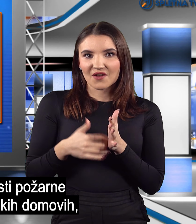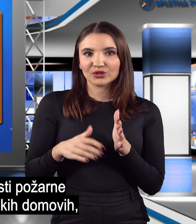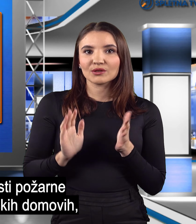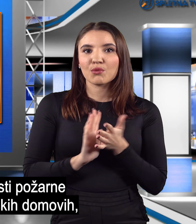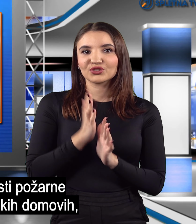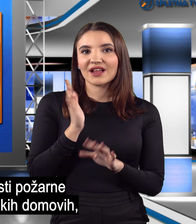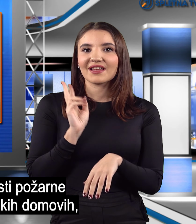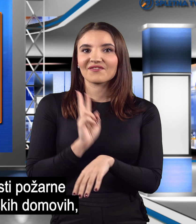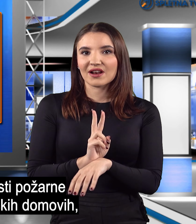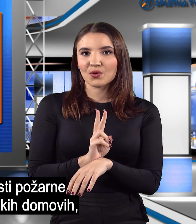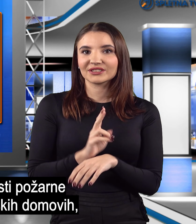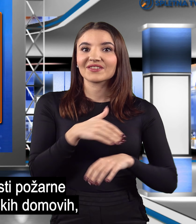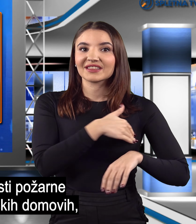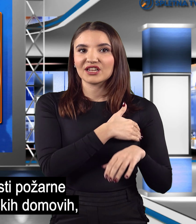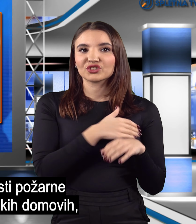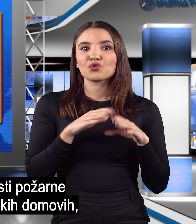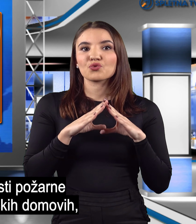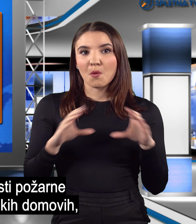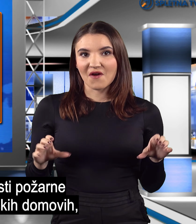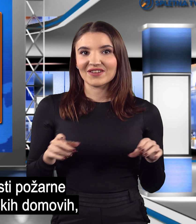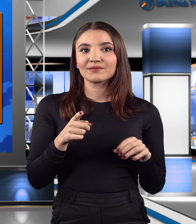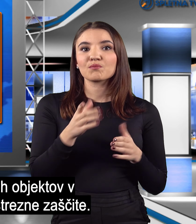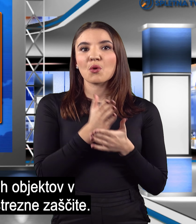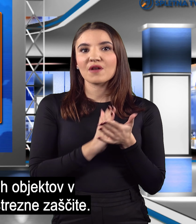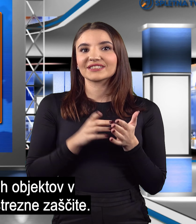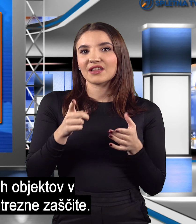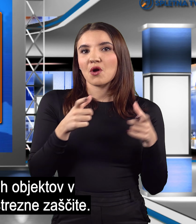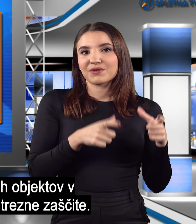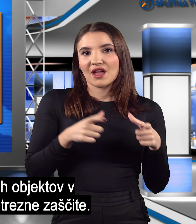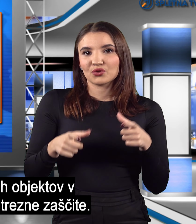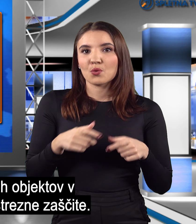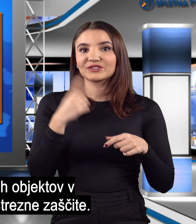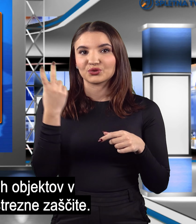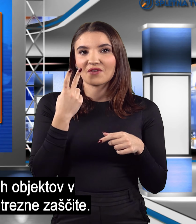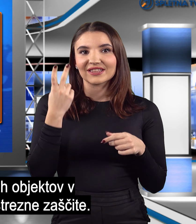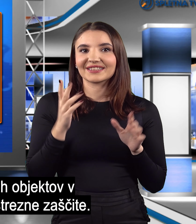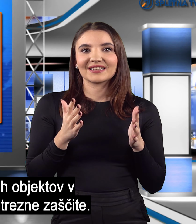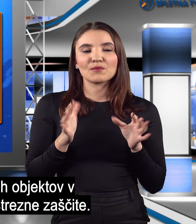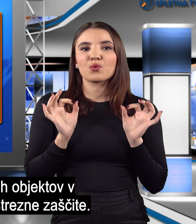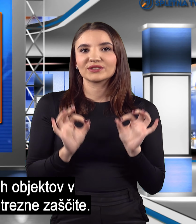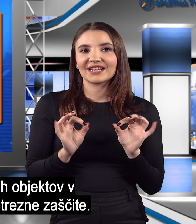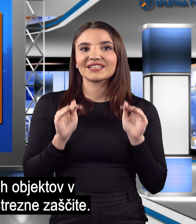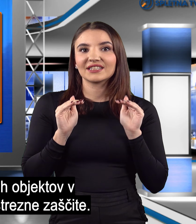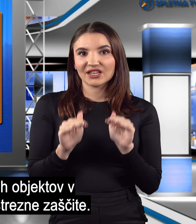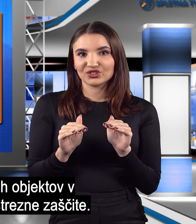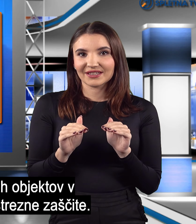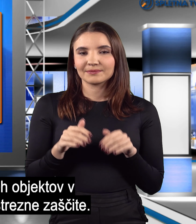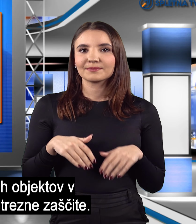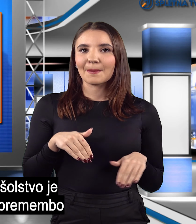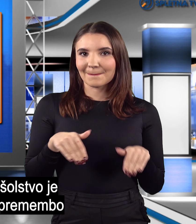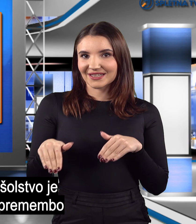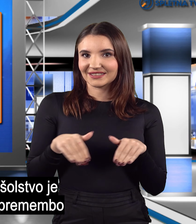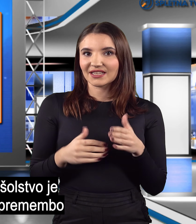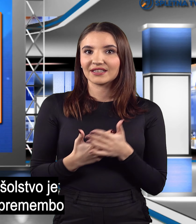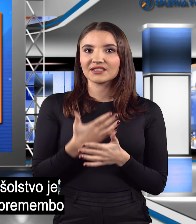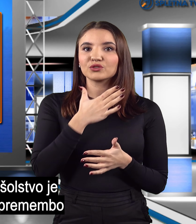razkril resne pomanjkljivosti požarne varnosti v dijaških domovih, saj polovica teh objektov v Sloveniji nima ustrezne